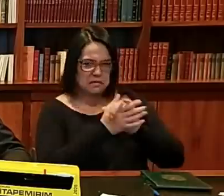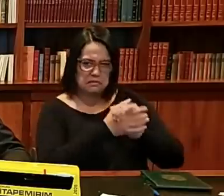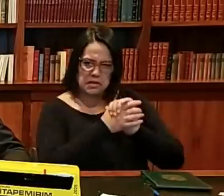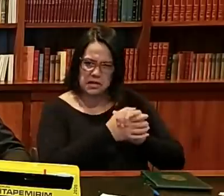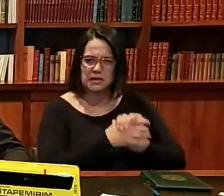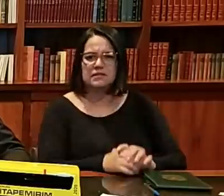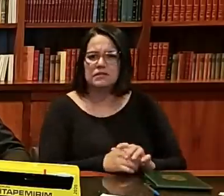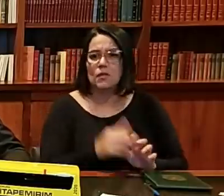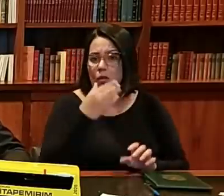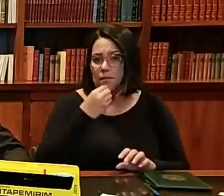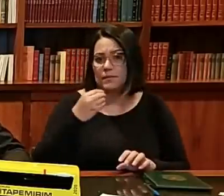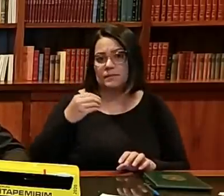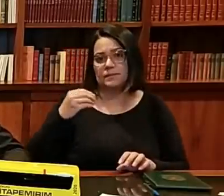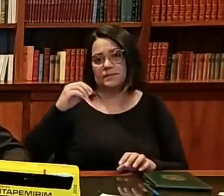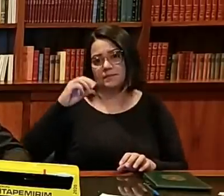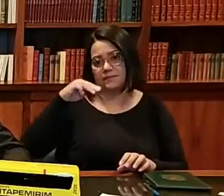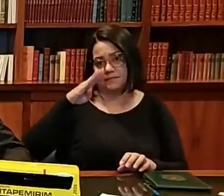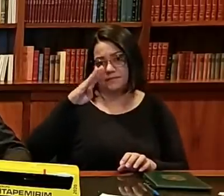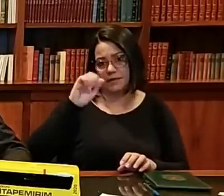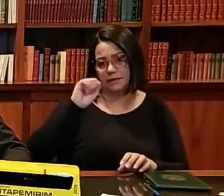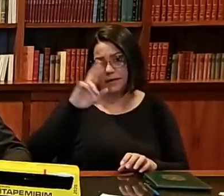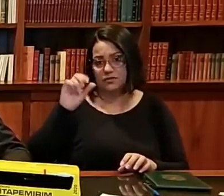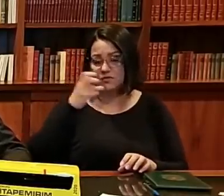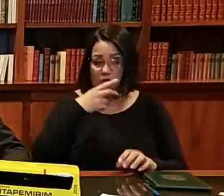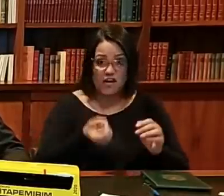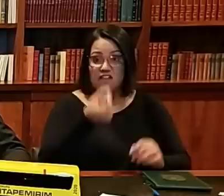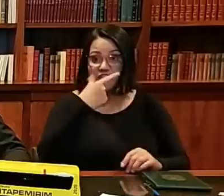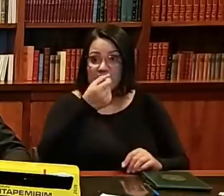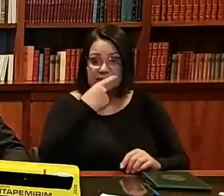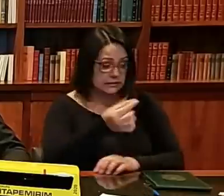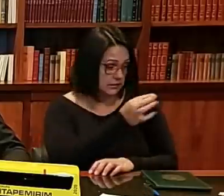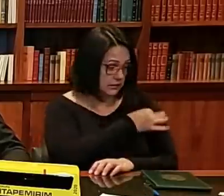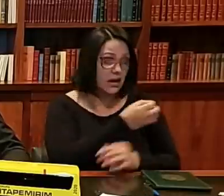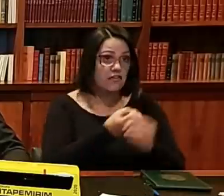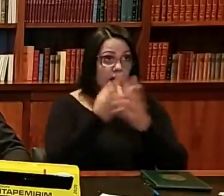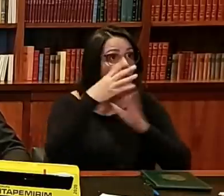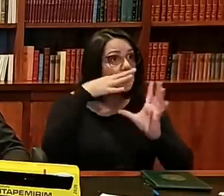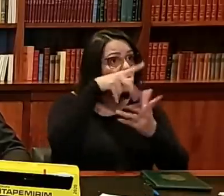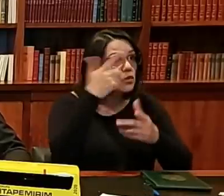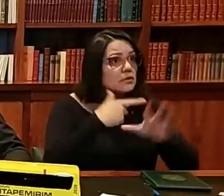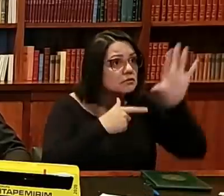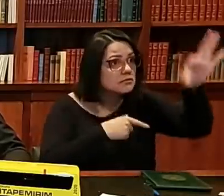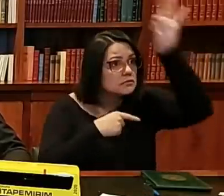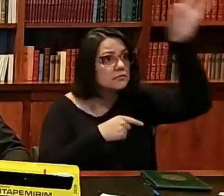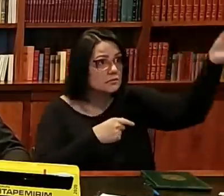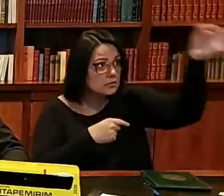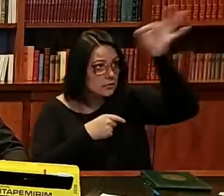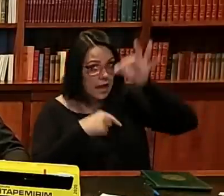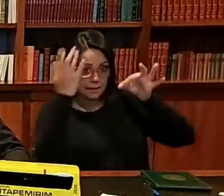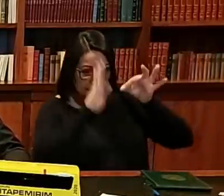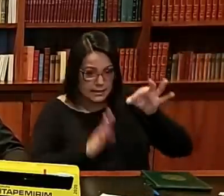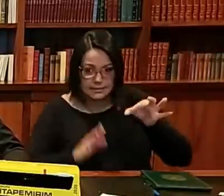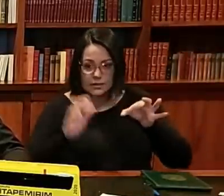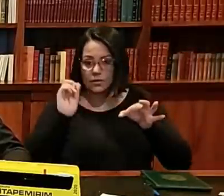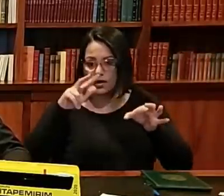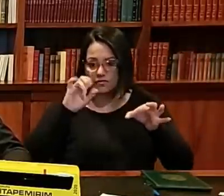que em aparecer uma vacina no mundo, né? Ela vindo para cá, primeiro a saúde, depois a Anvisa, que vai dar a certificação. Agora ele não vai